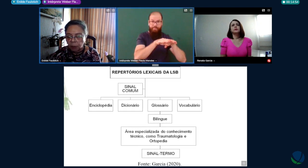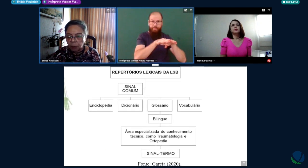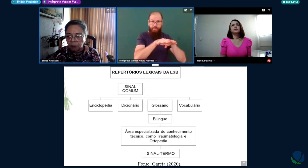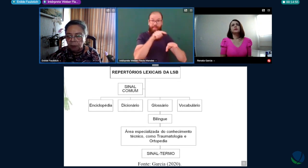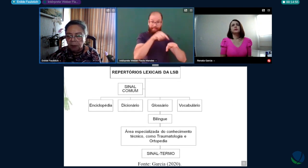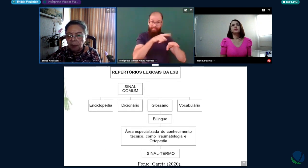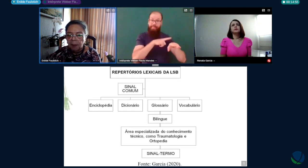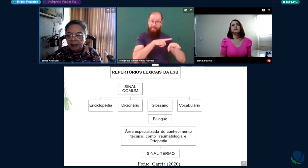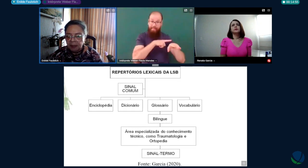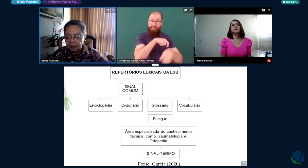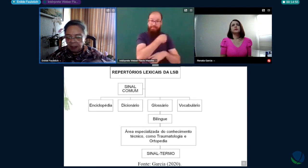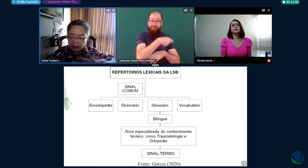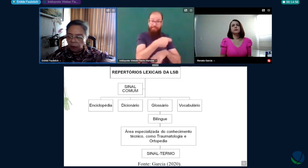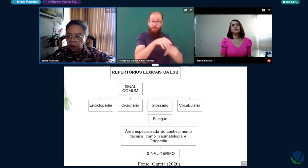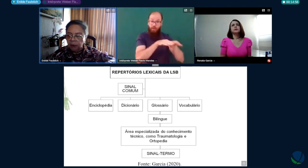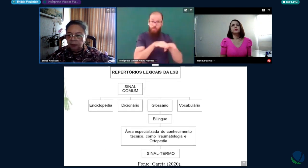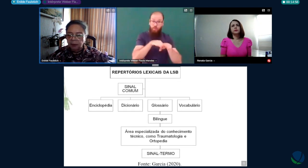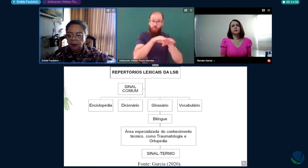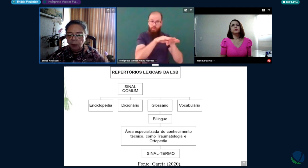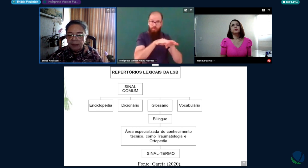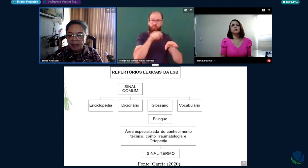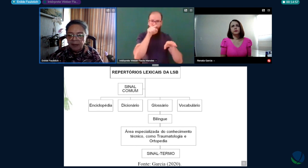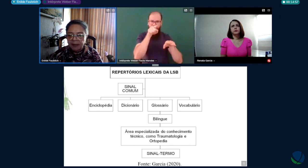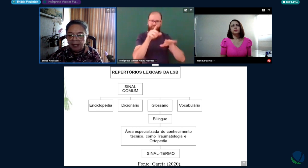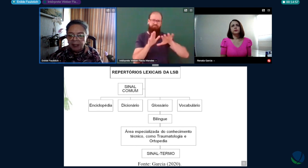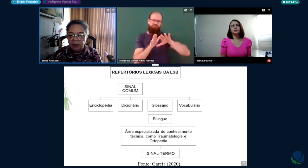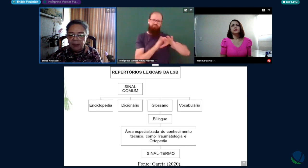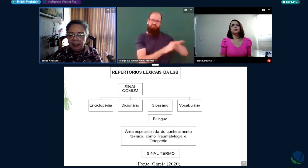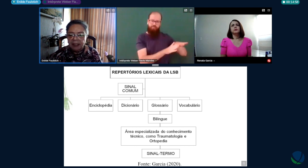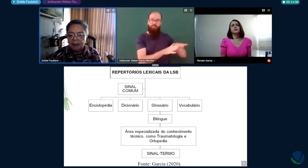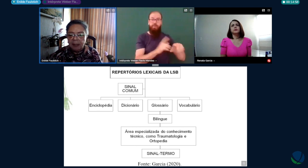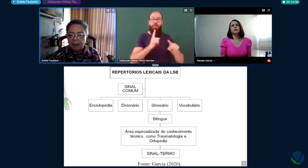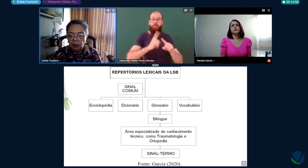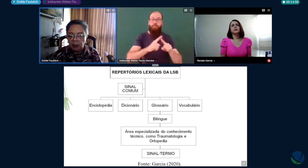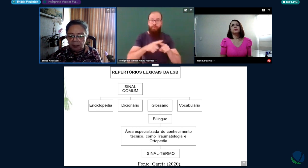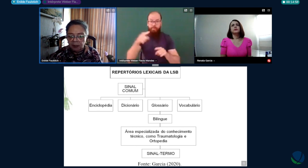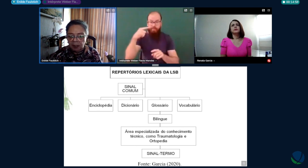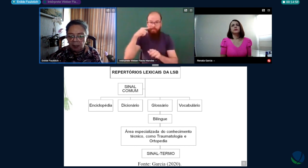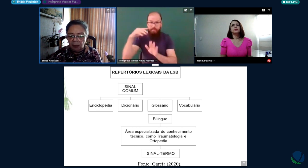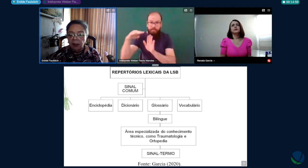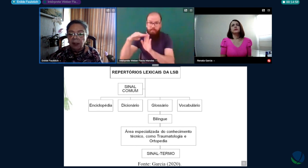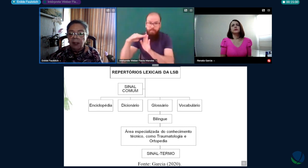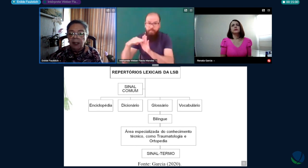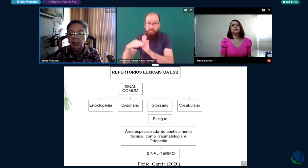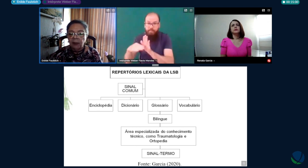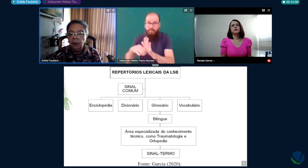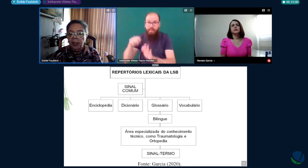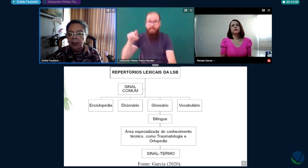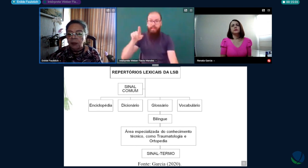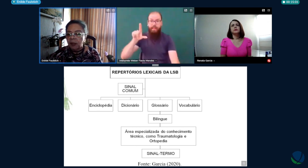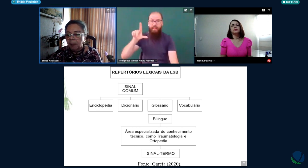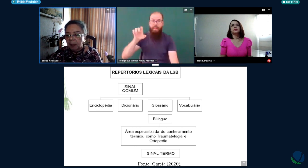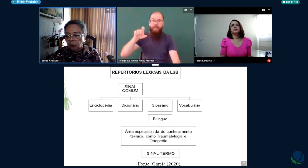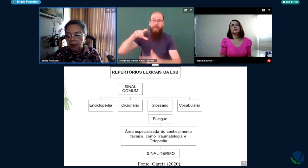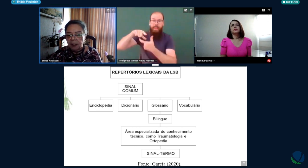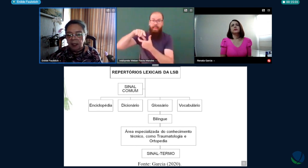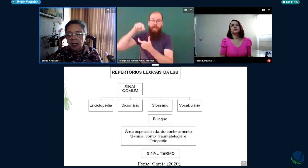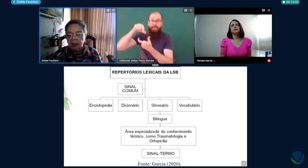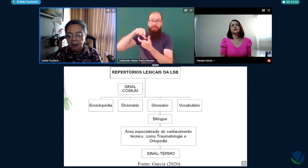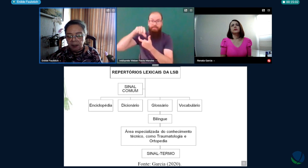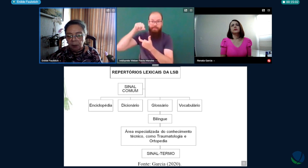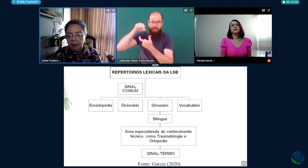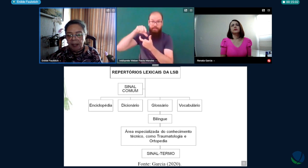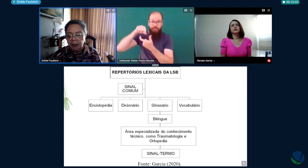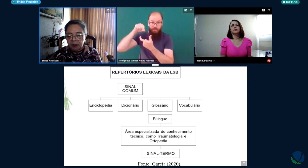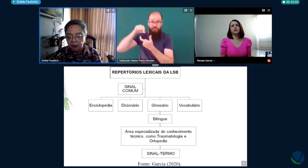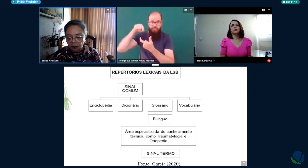sinal comum, mas esse ela abandona. Observe que a lista vem lá de cima, repertório lexical. Ela vai, entre os repertórios